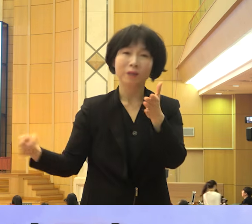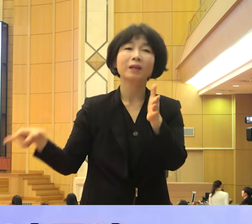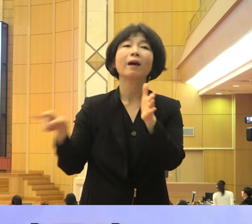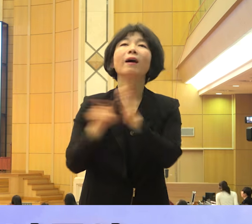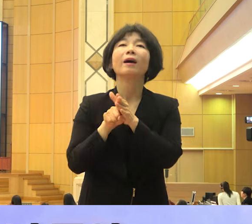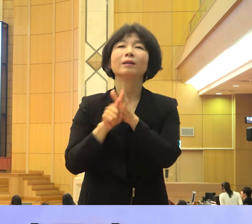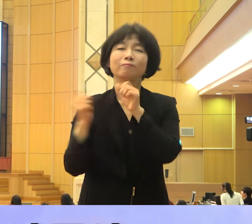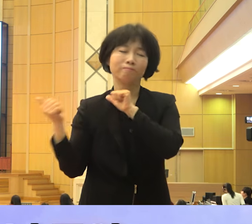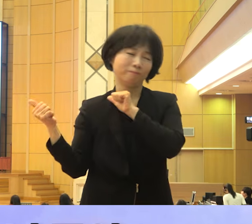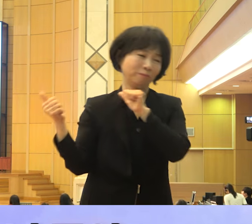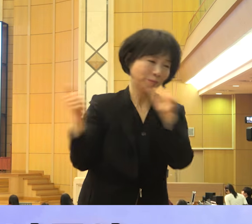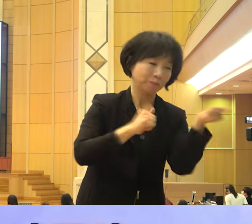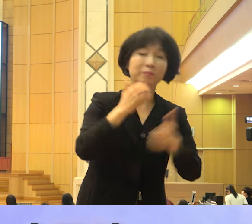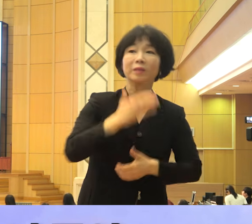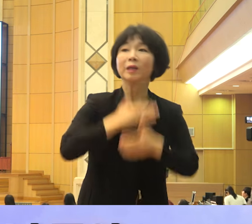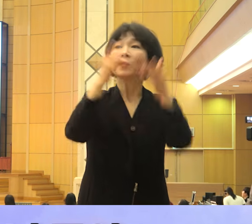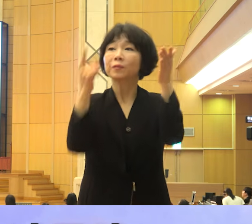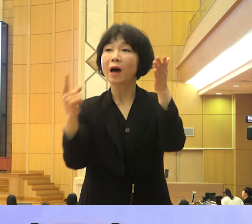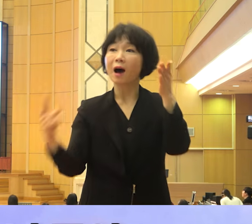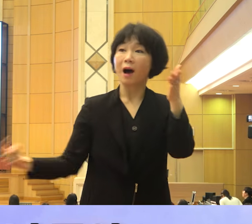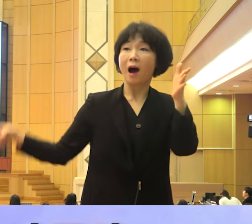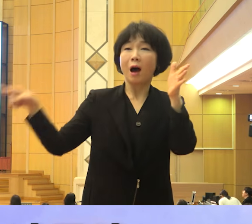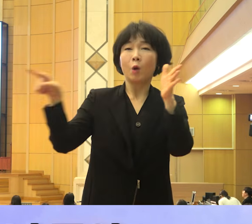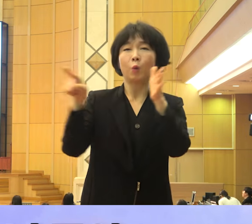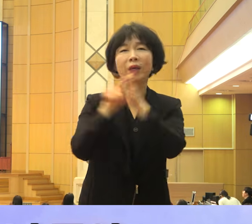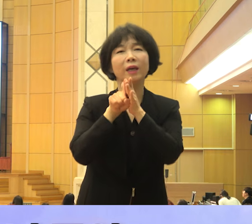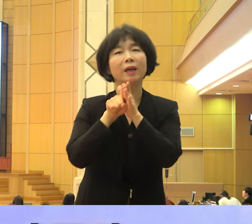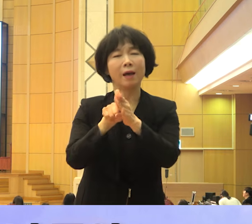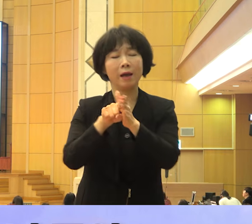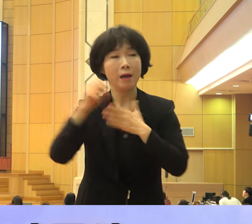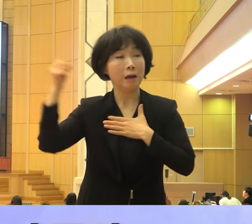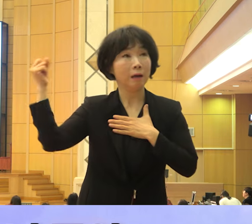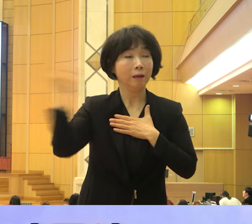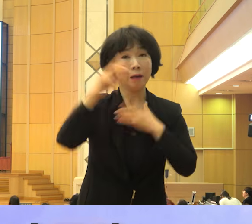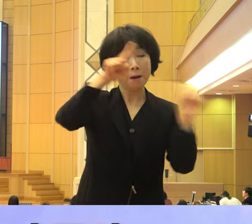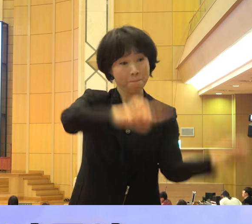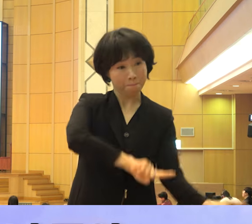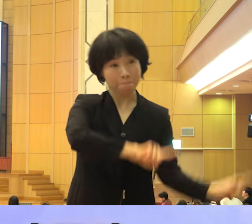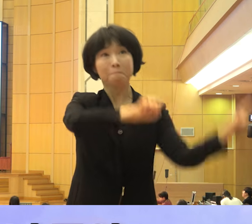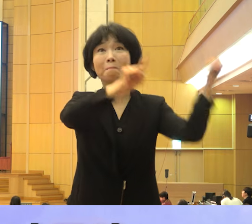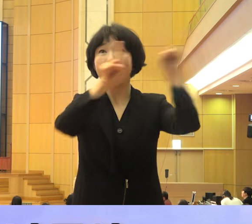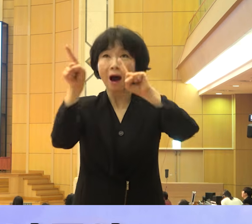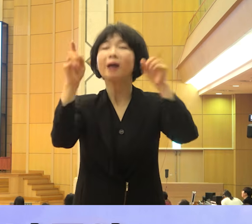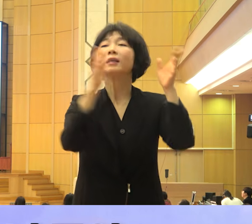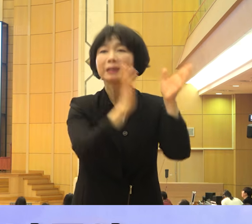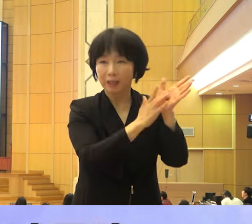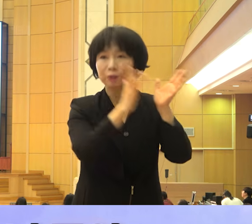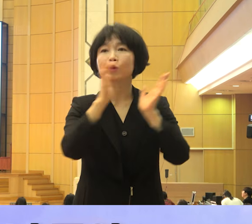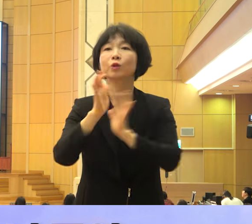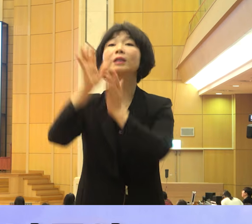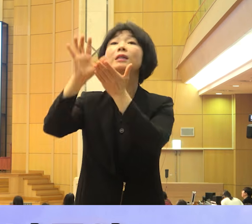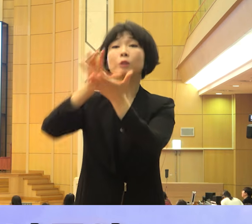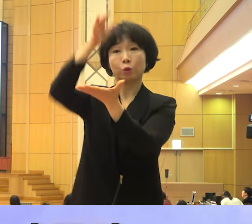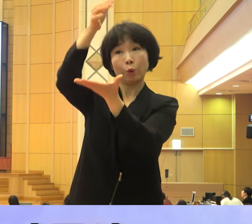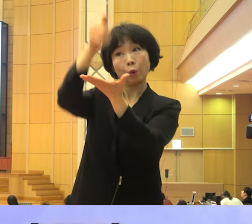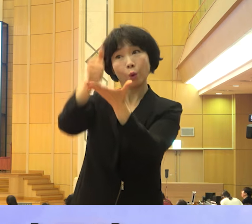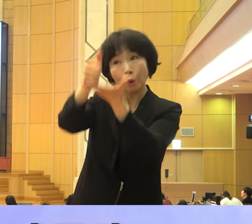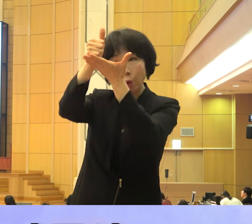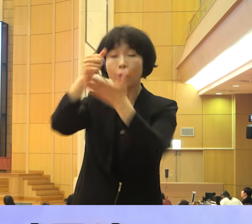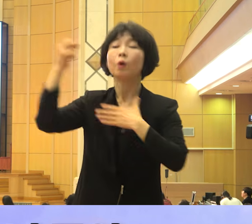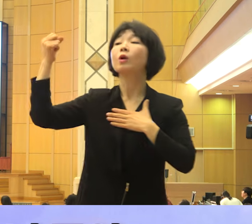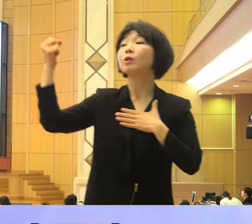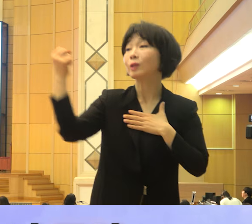날 위해 죽으신, 날 위해 다시 사신 예수